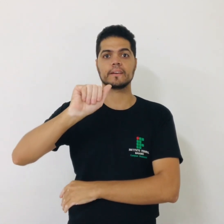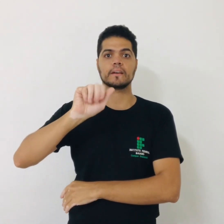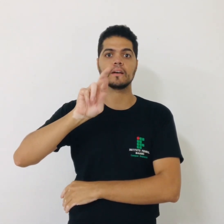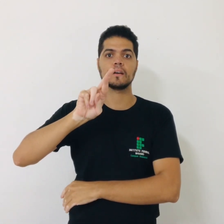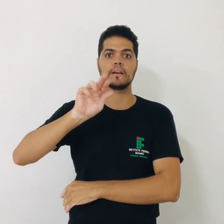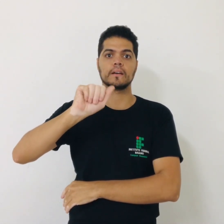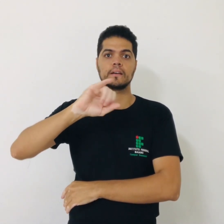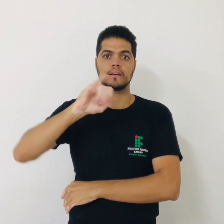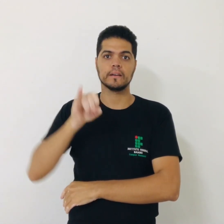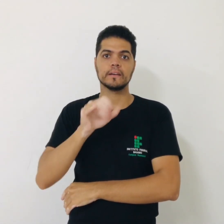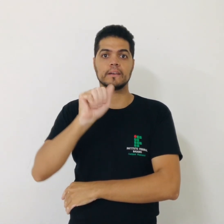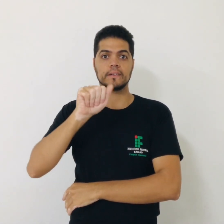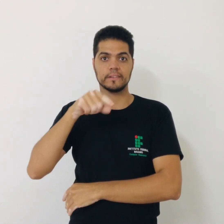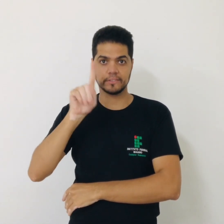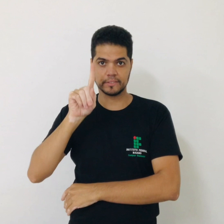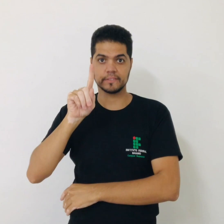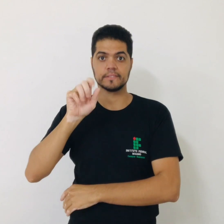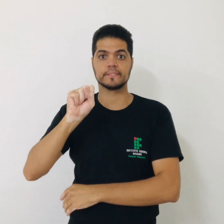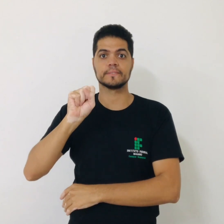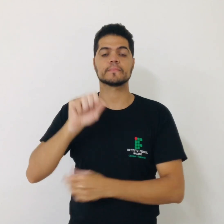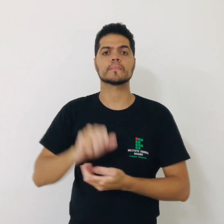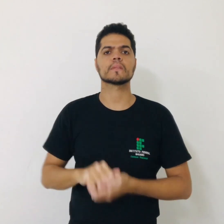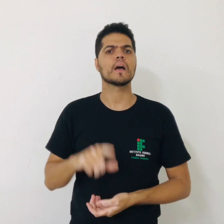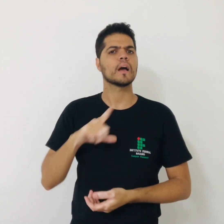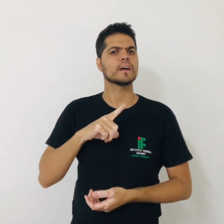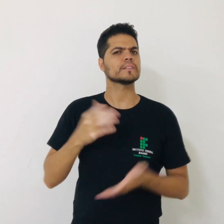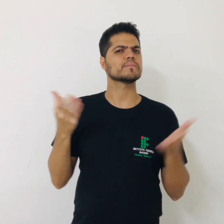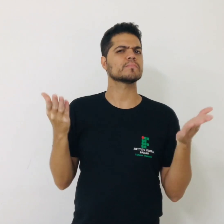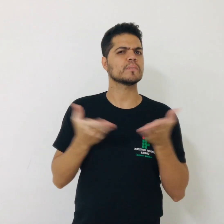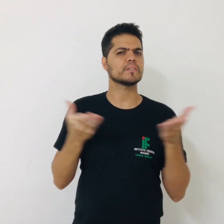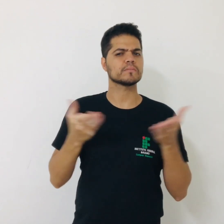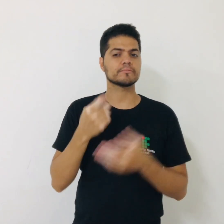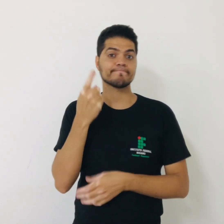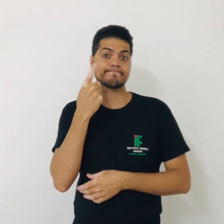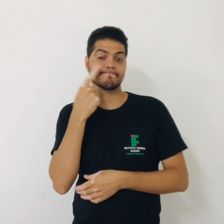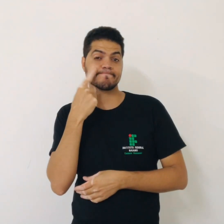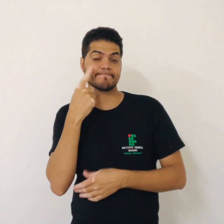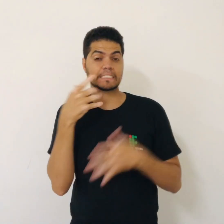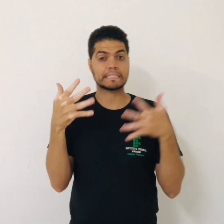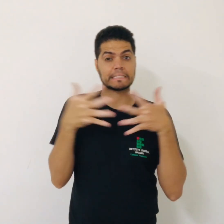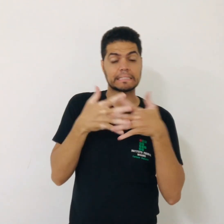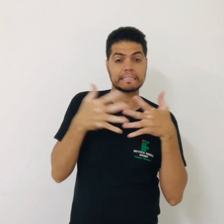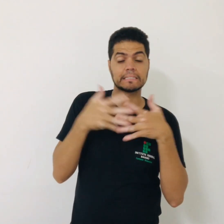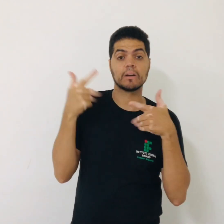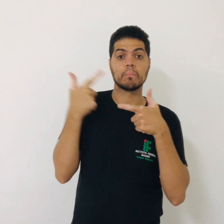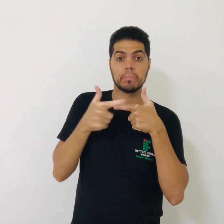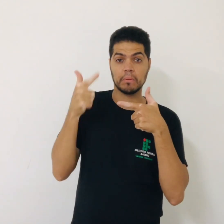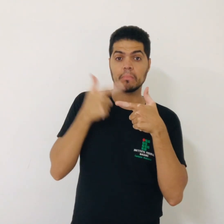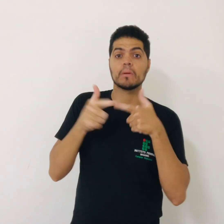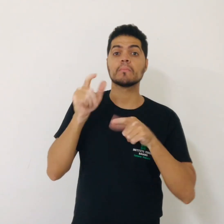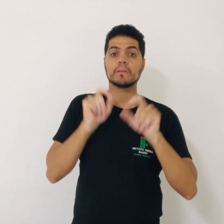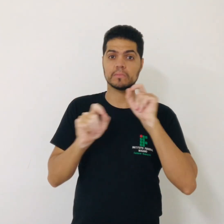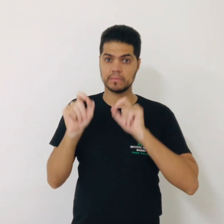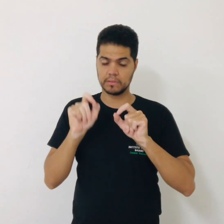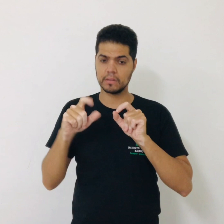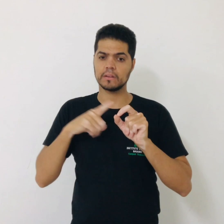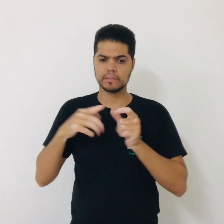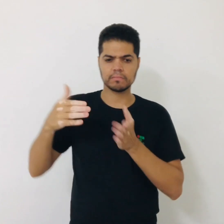bastante degradados por conta da mineração e da agricultura ribeirinha. A mineração degrada as condições do